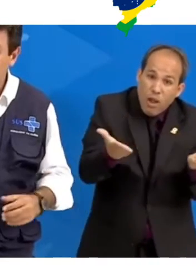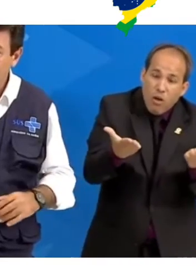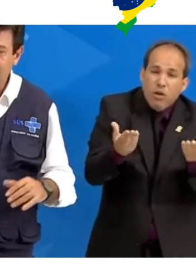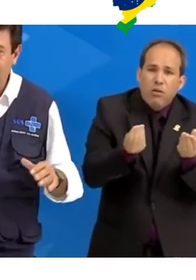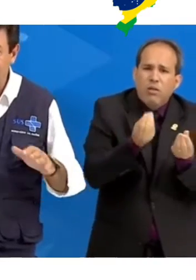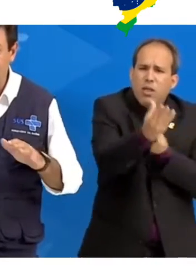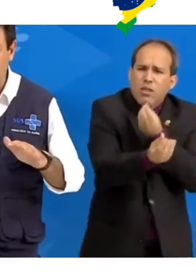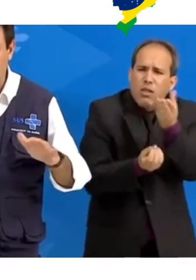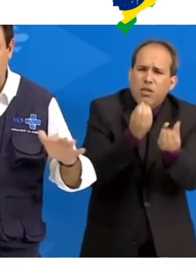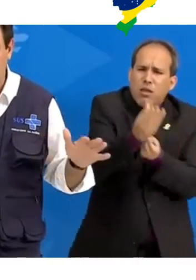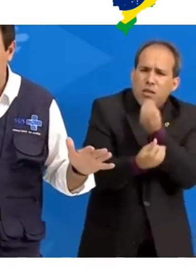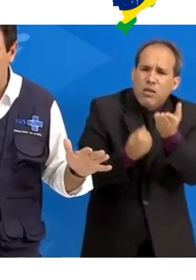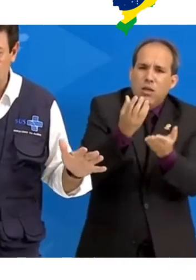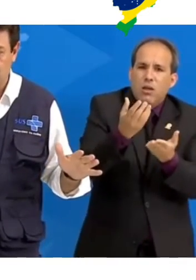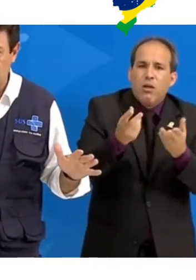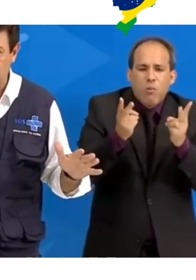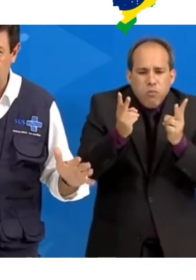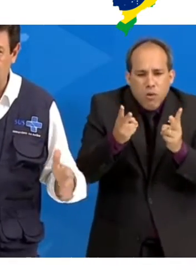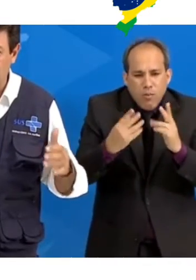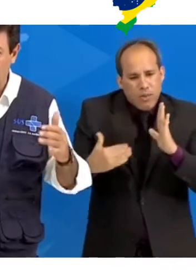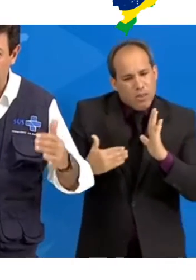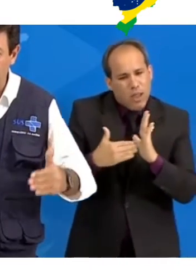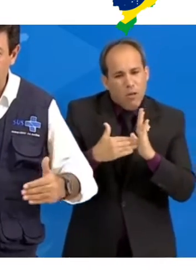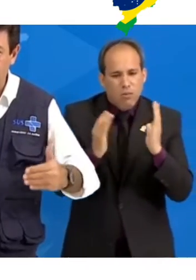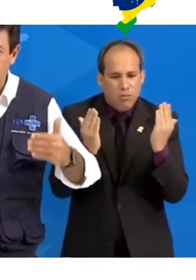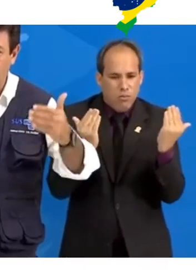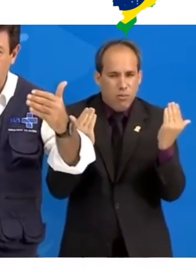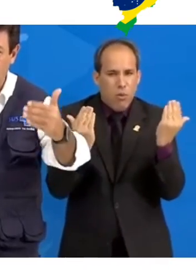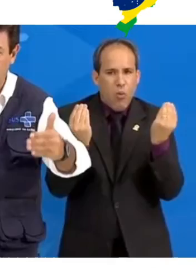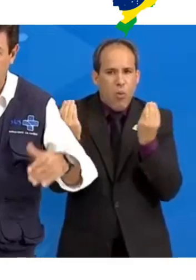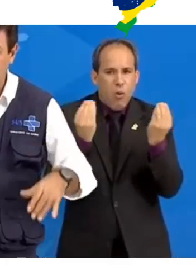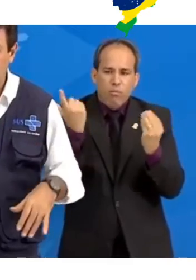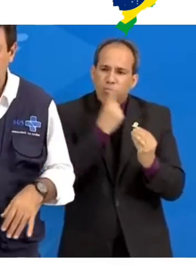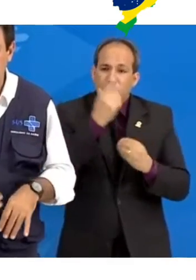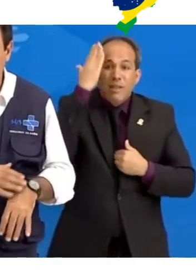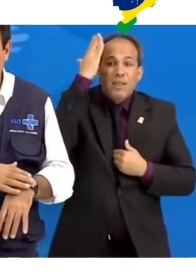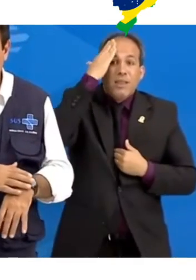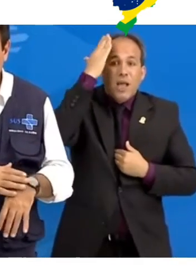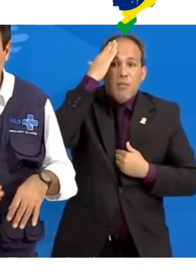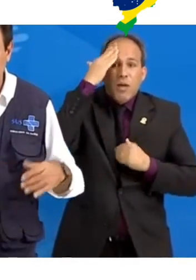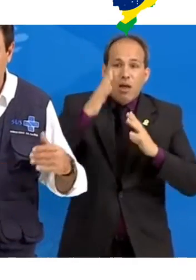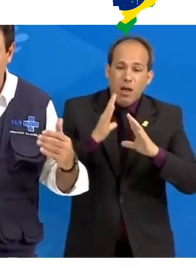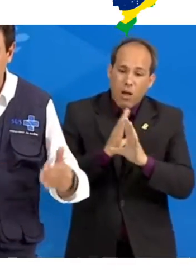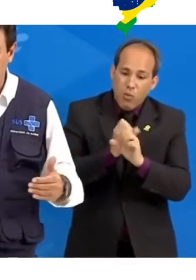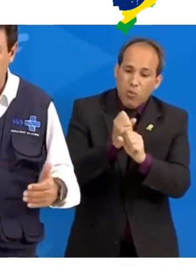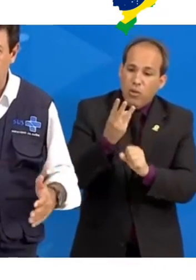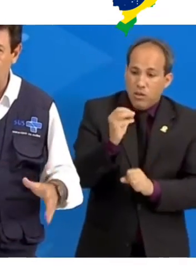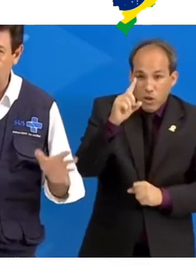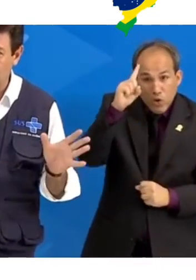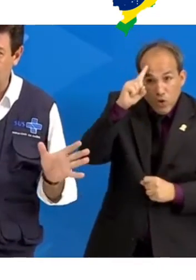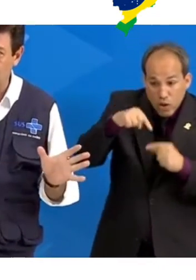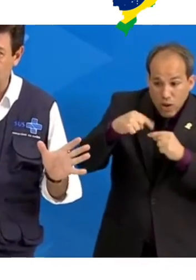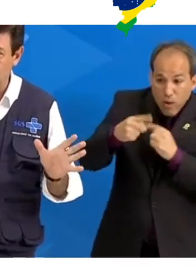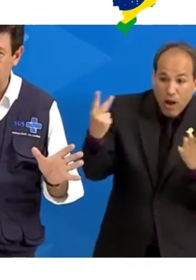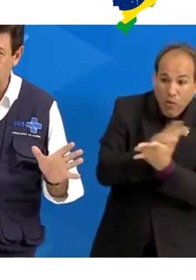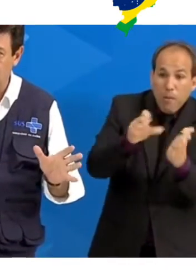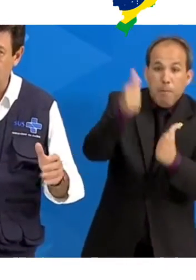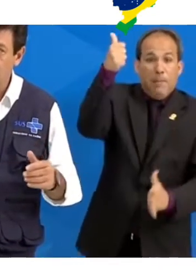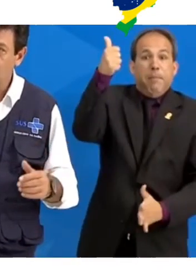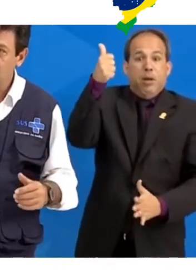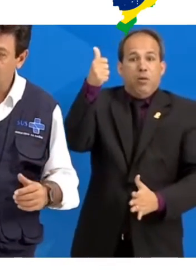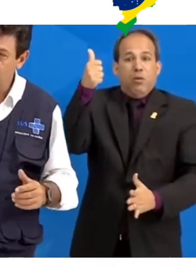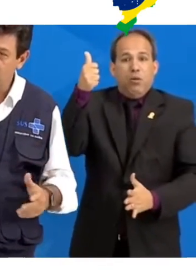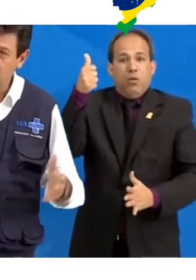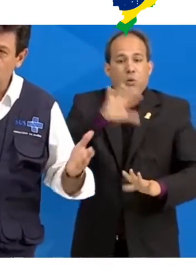abastecer, nada fora do nosso planejado. Sabíamos que chegaríamos 30 dias após o primeiro caso, teríamos a